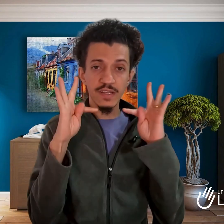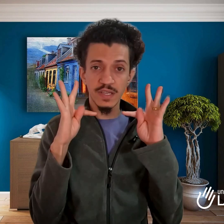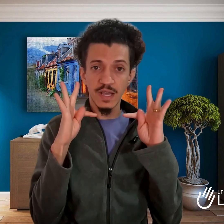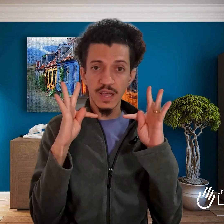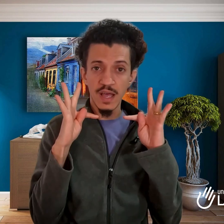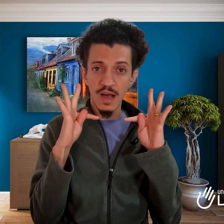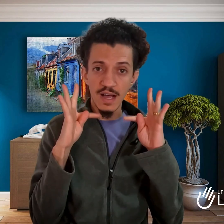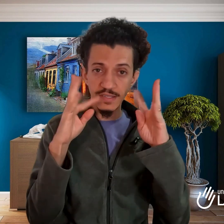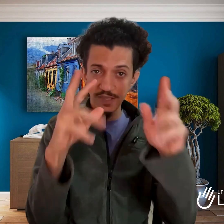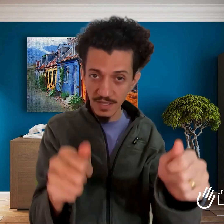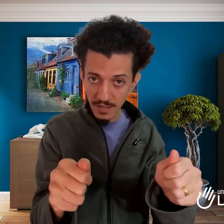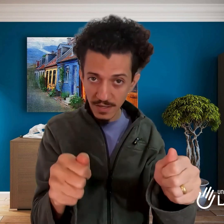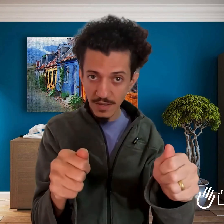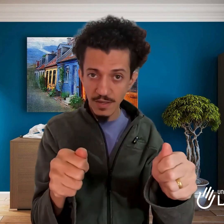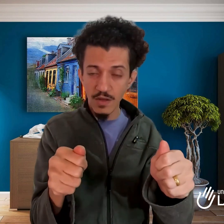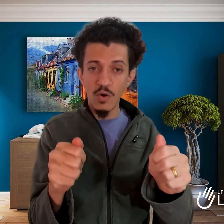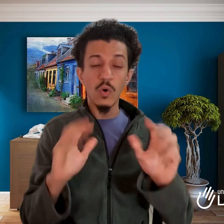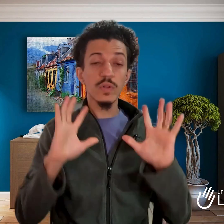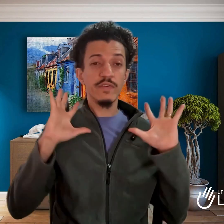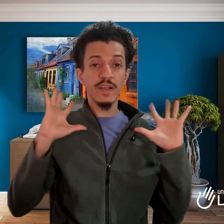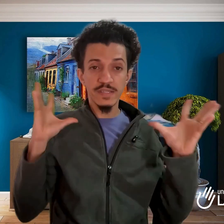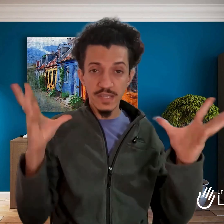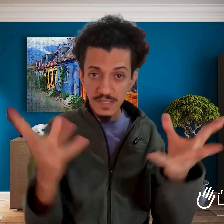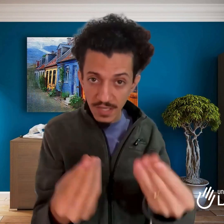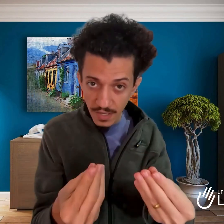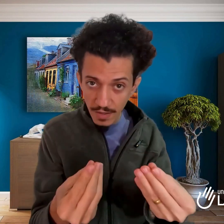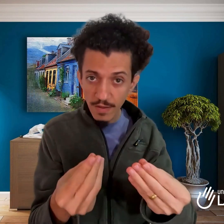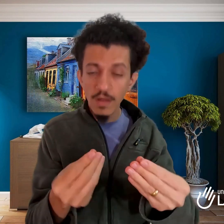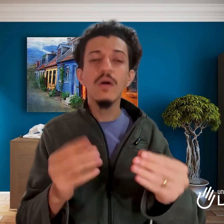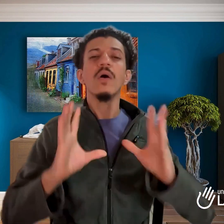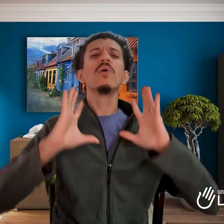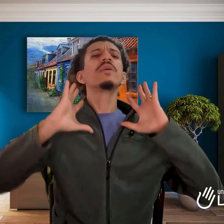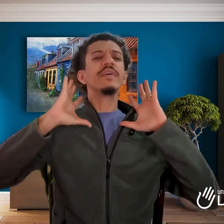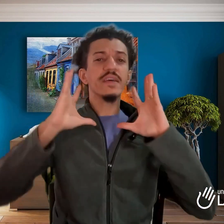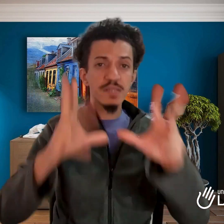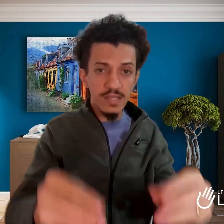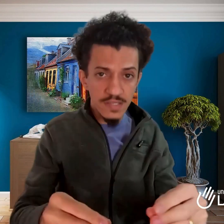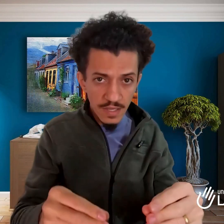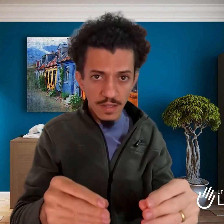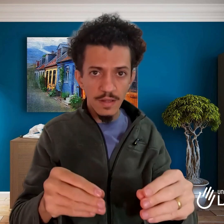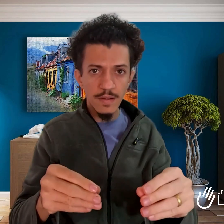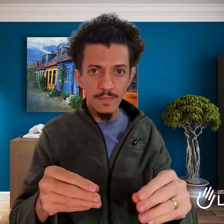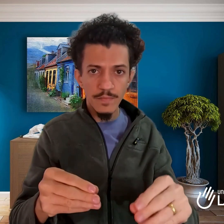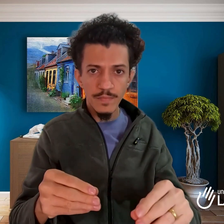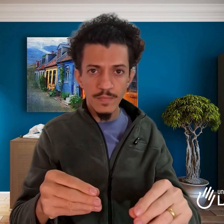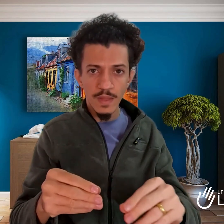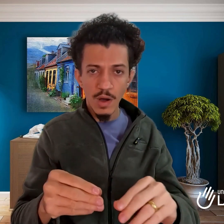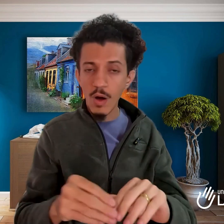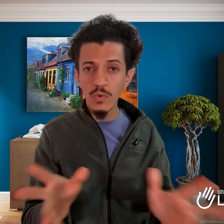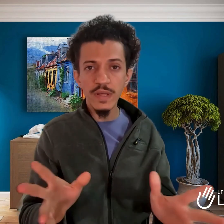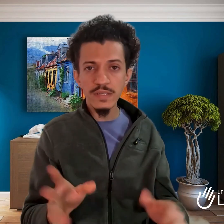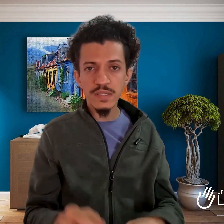ser assim, ou deveria ser sim, ou deveria ser sim. Algum desses